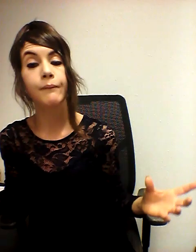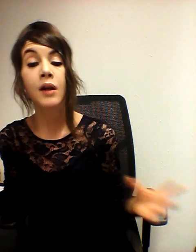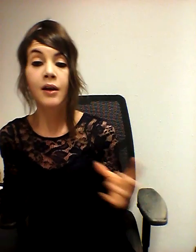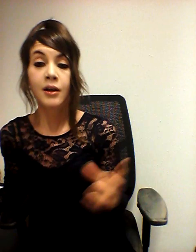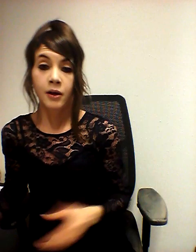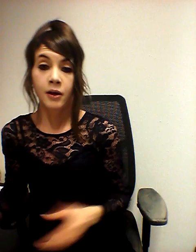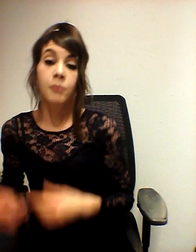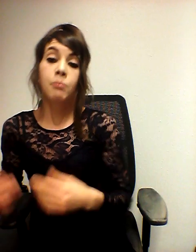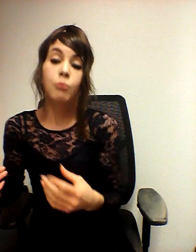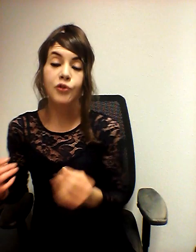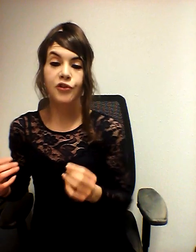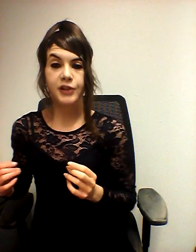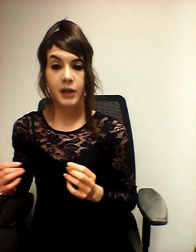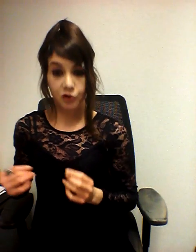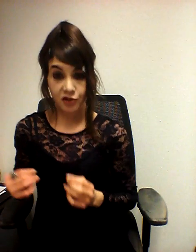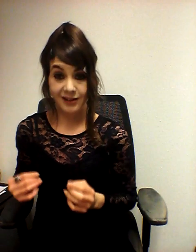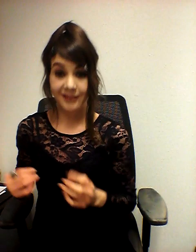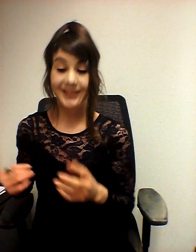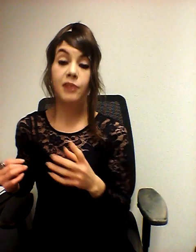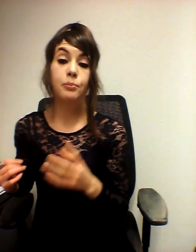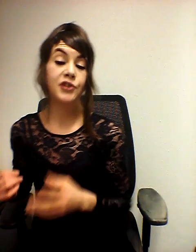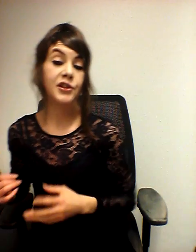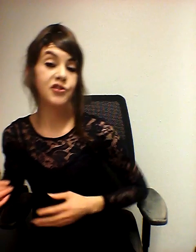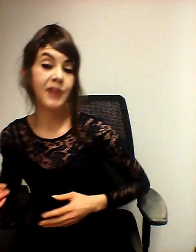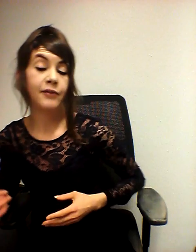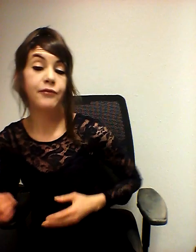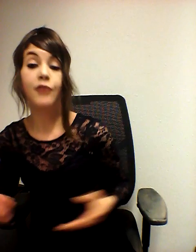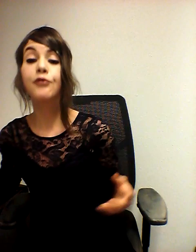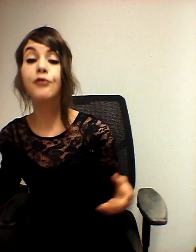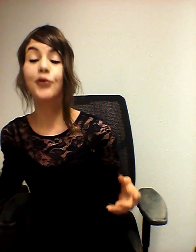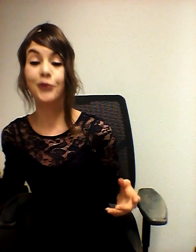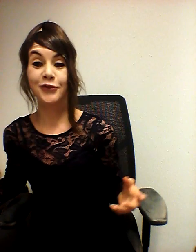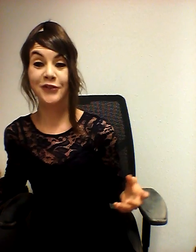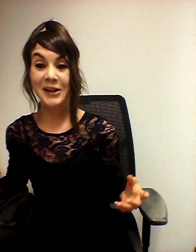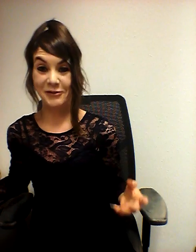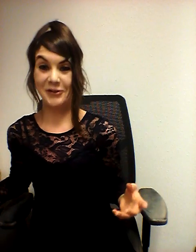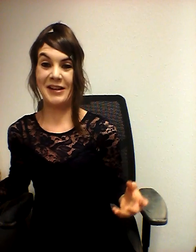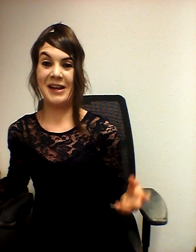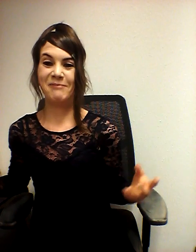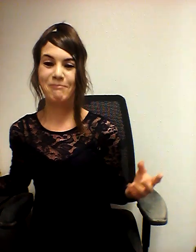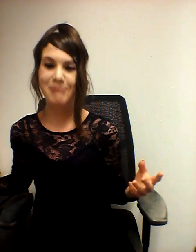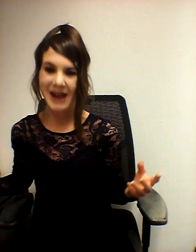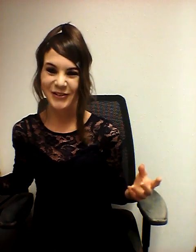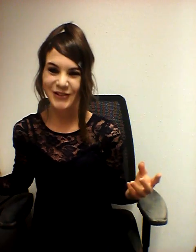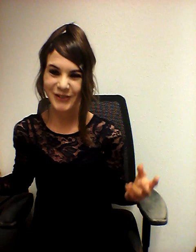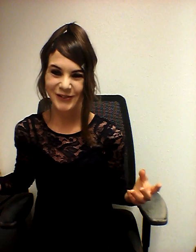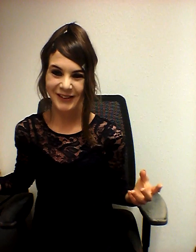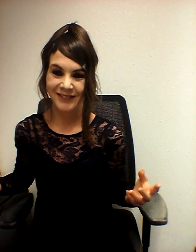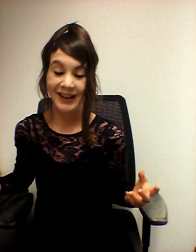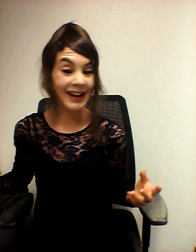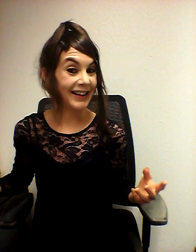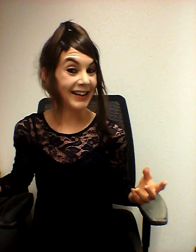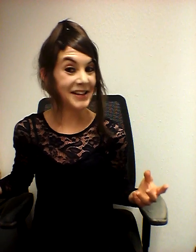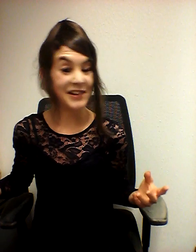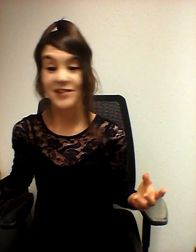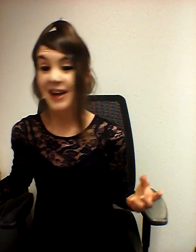vormen moeten jouw cellen in het bezit zijn van voldoende vocht en bouwstoffen alleen dat zijn